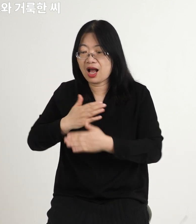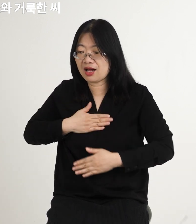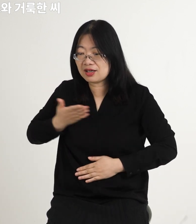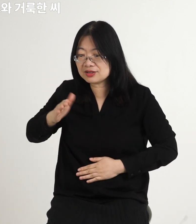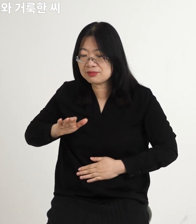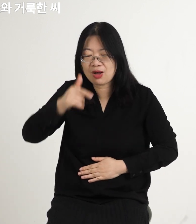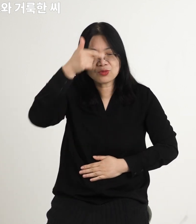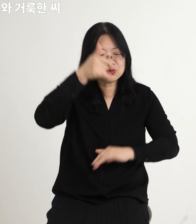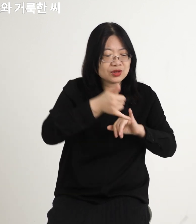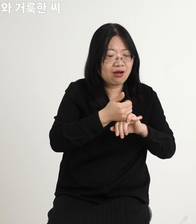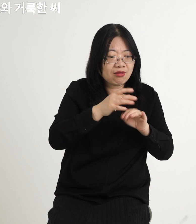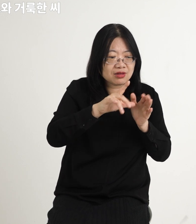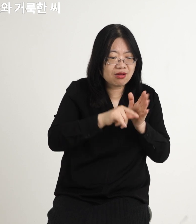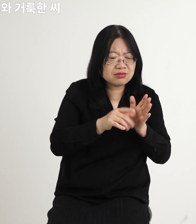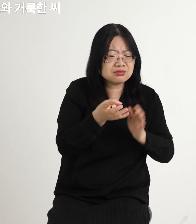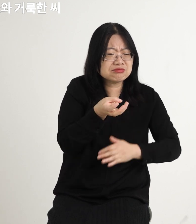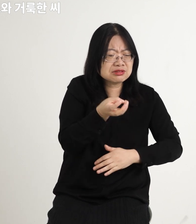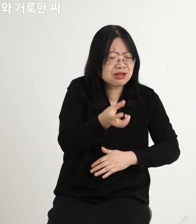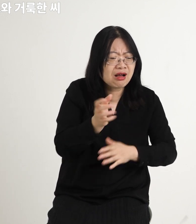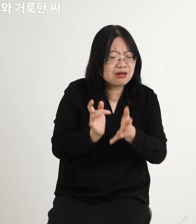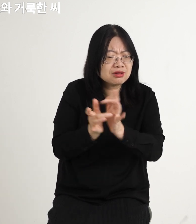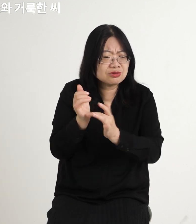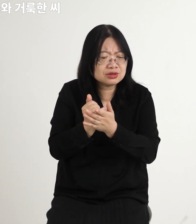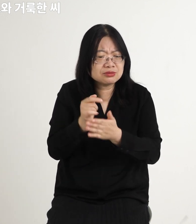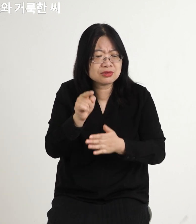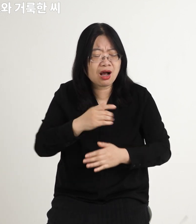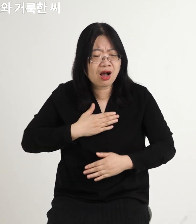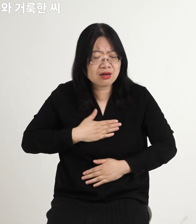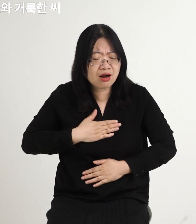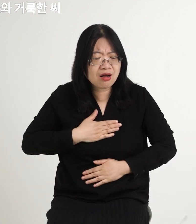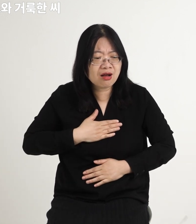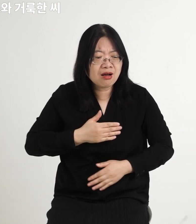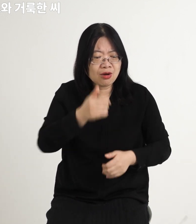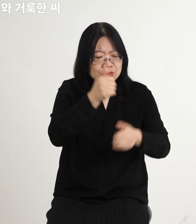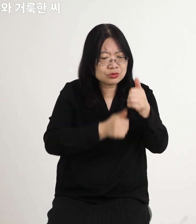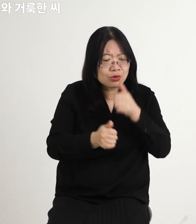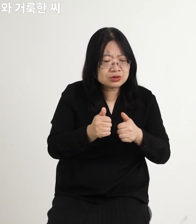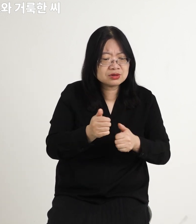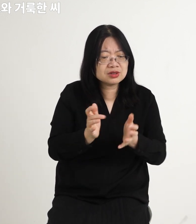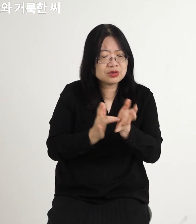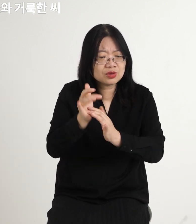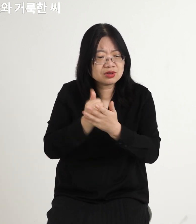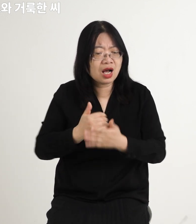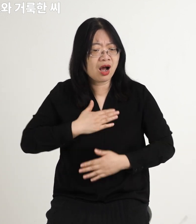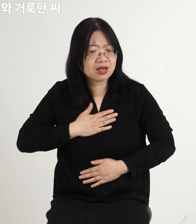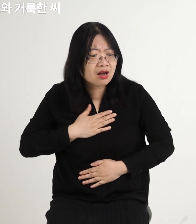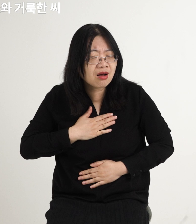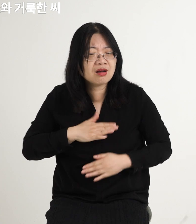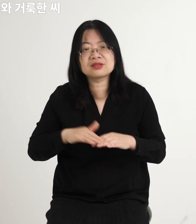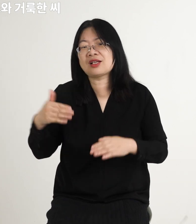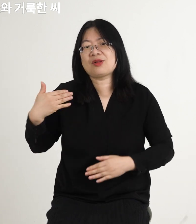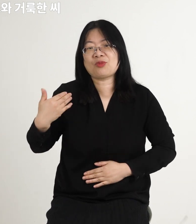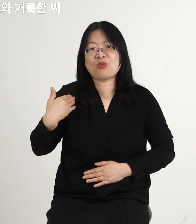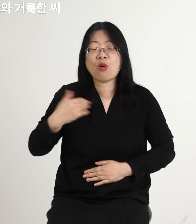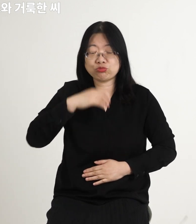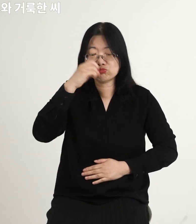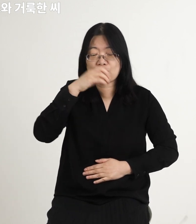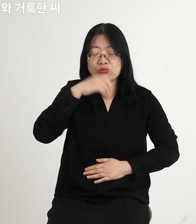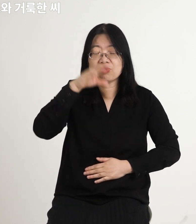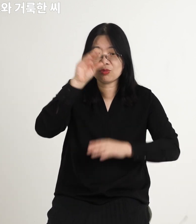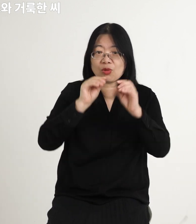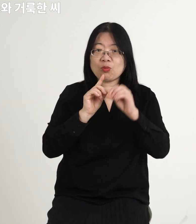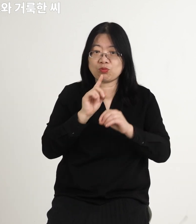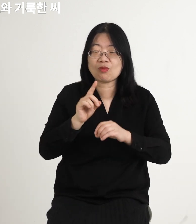이걸 알까요, 모를까요? 역사의 시점인 그 맥락에서는 모르고 지금 듣는다 그 말이에요.